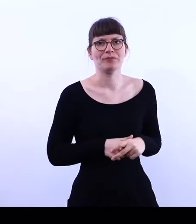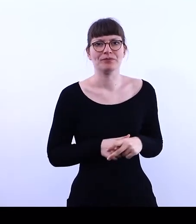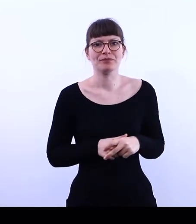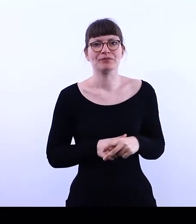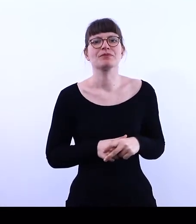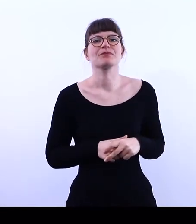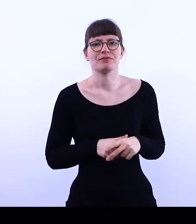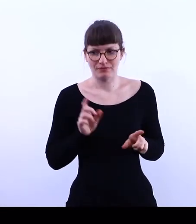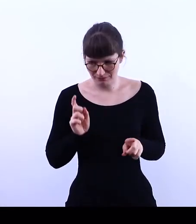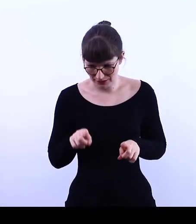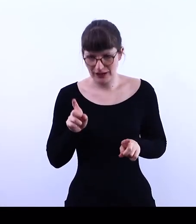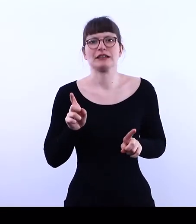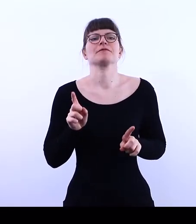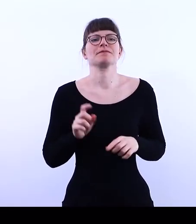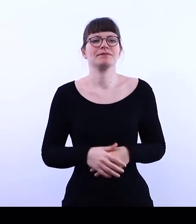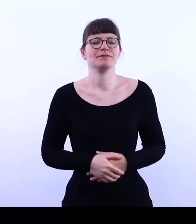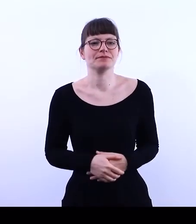Genau, mach das einfach mal ganz kurz.